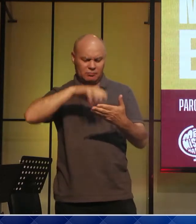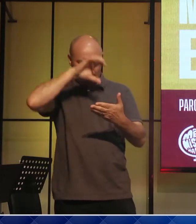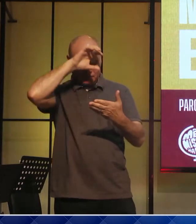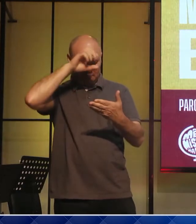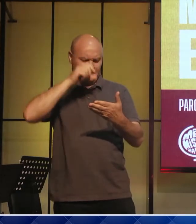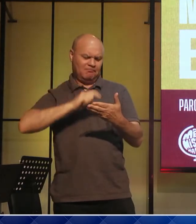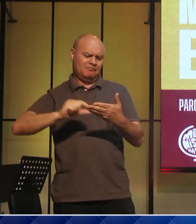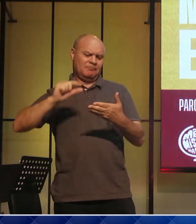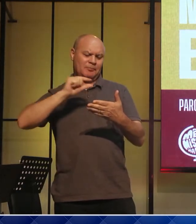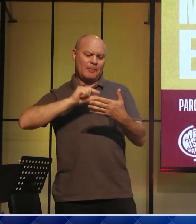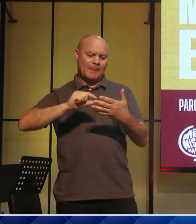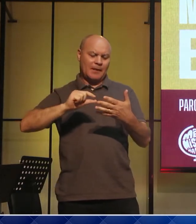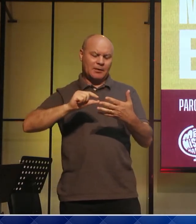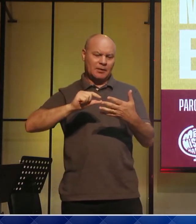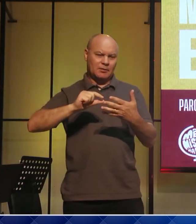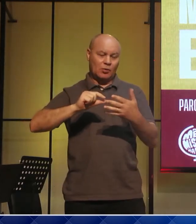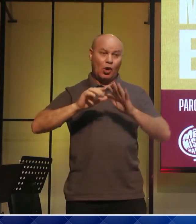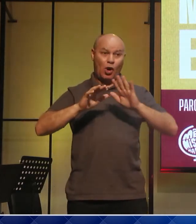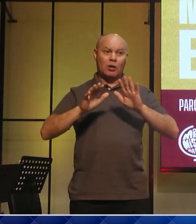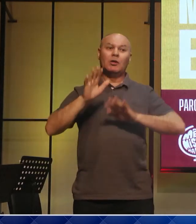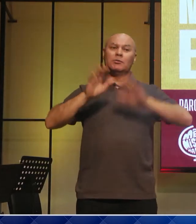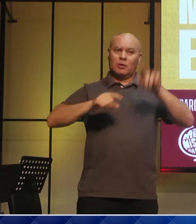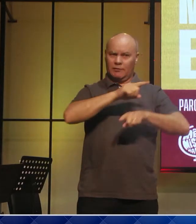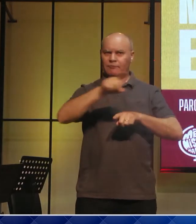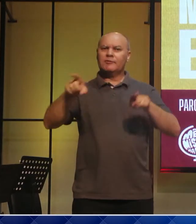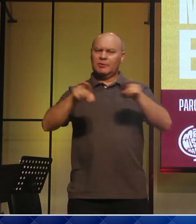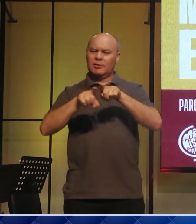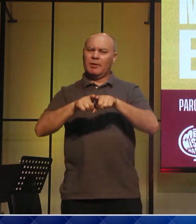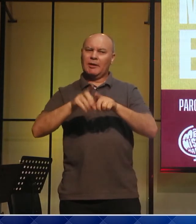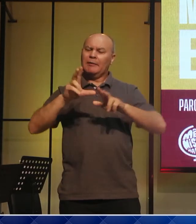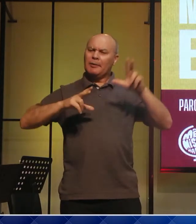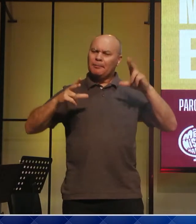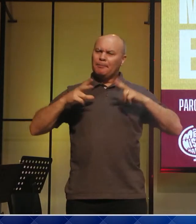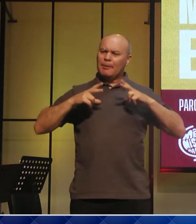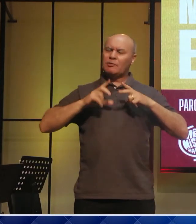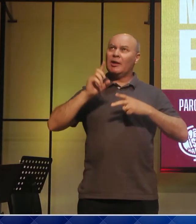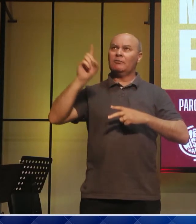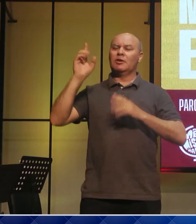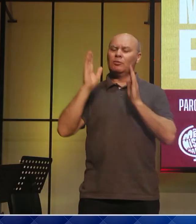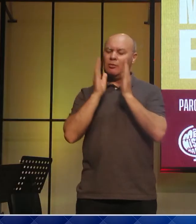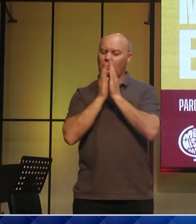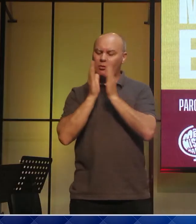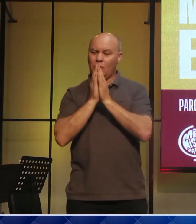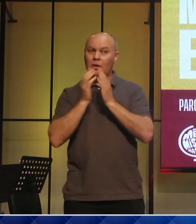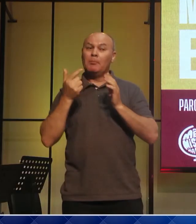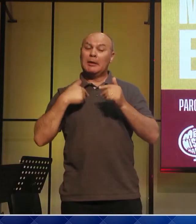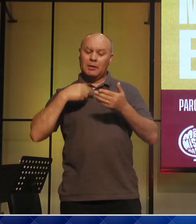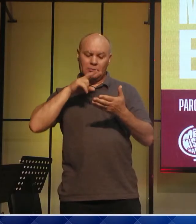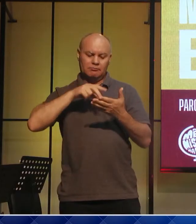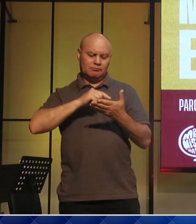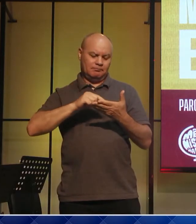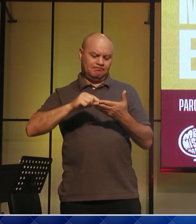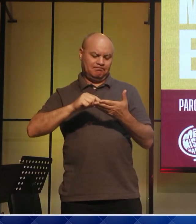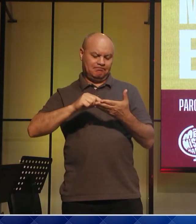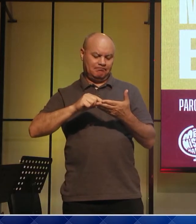você deve ter momentos com Deus especiais. Quando eu entendi esse texto e outros textos da